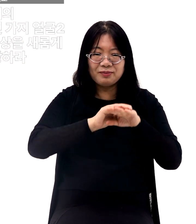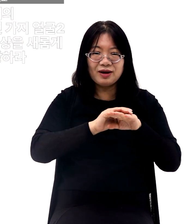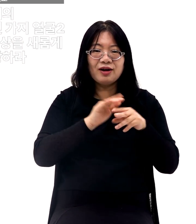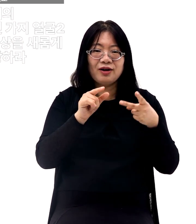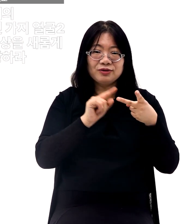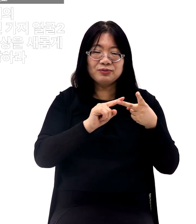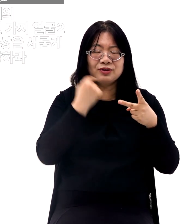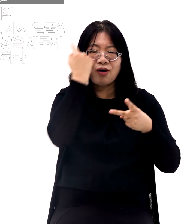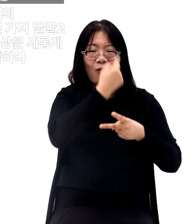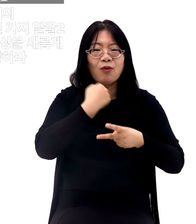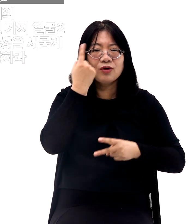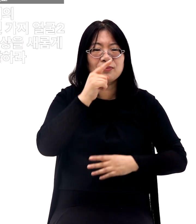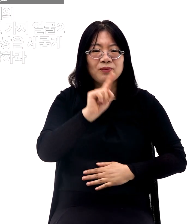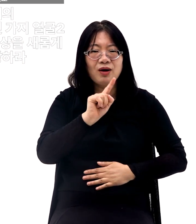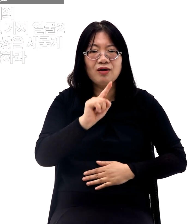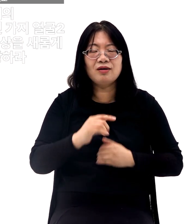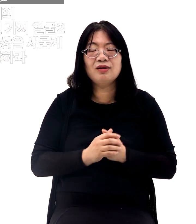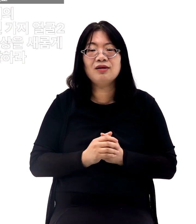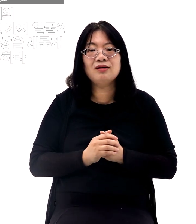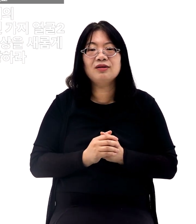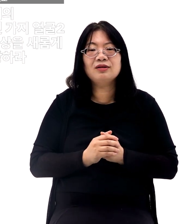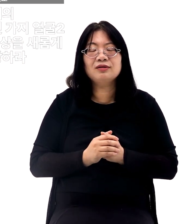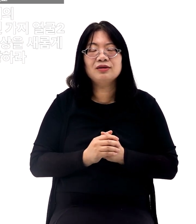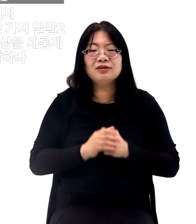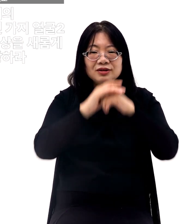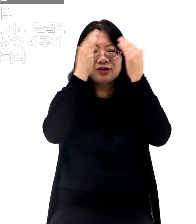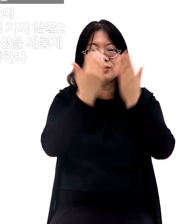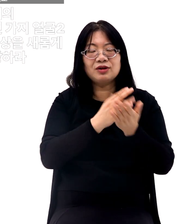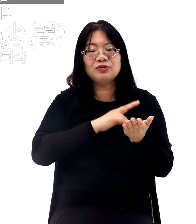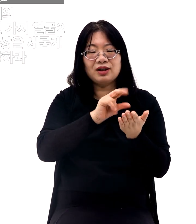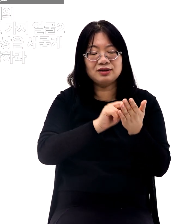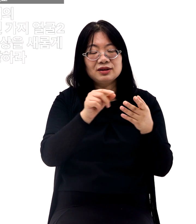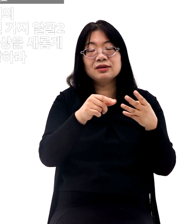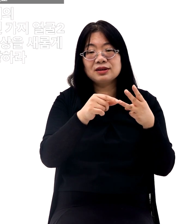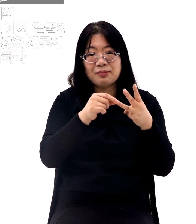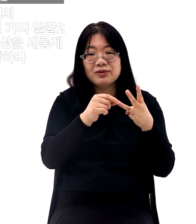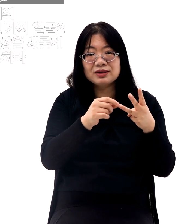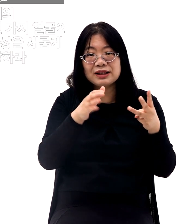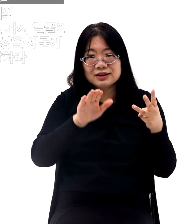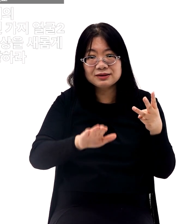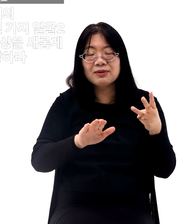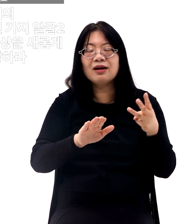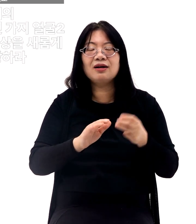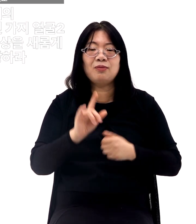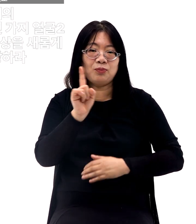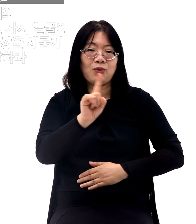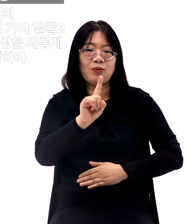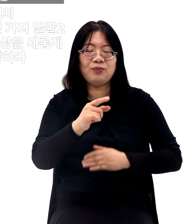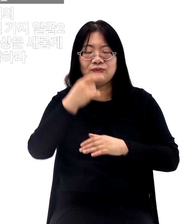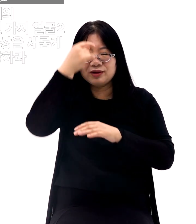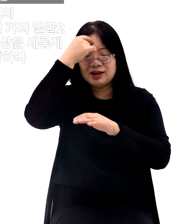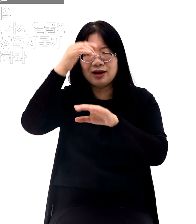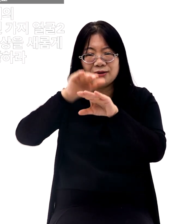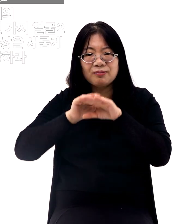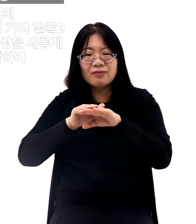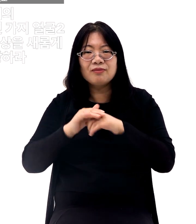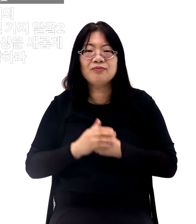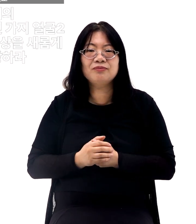얼굴, 전체 주제로는 세 번째 얼굴이 되겠죠. 세 번째 얼굴은 뭐냐면